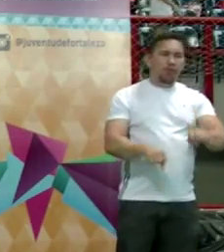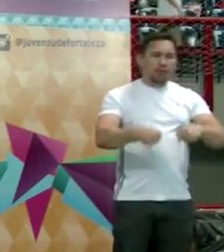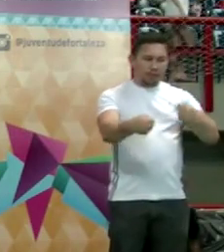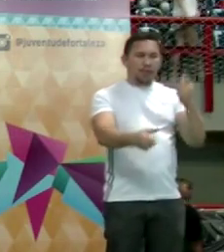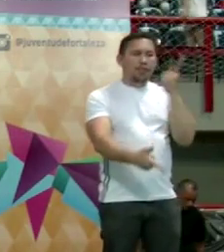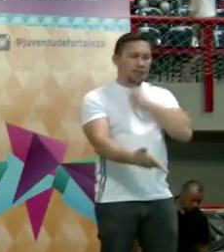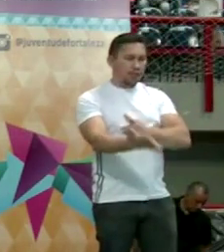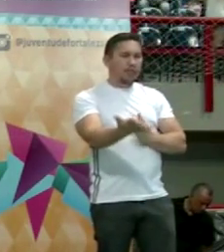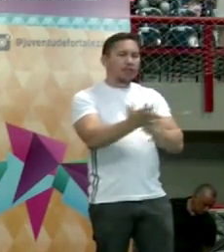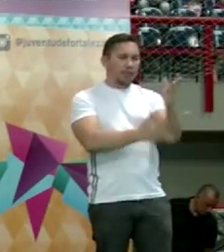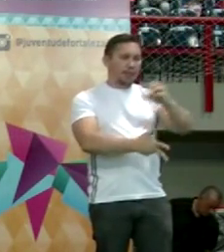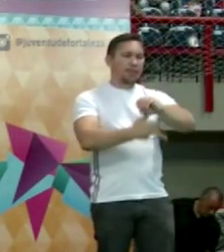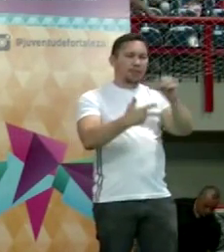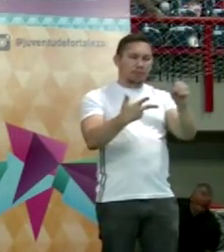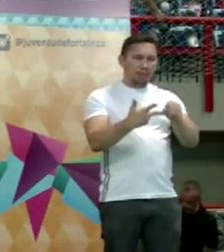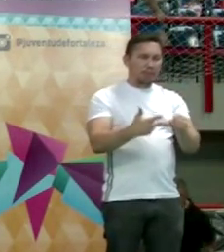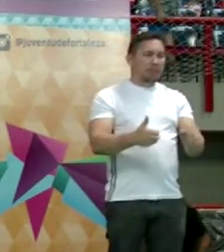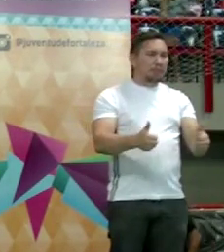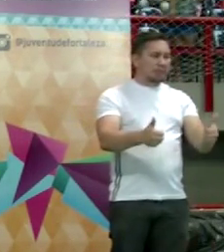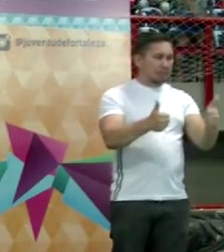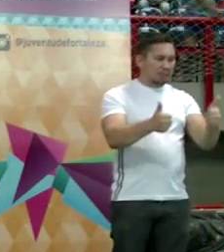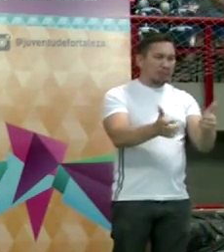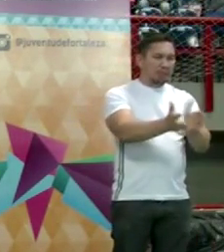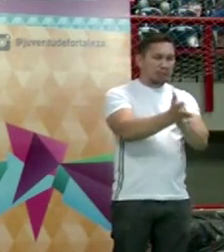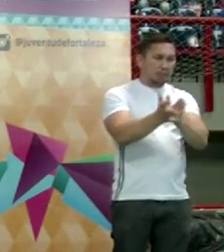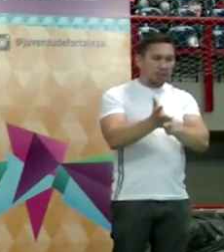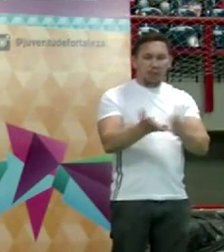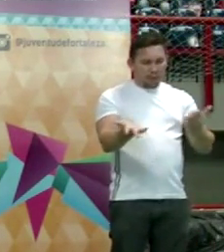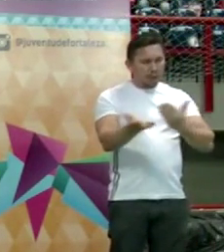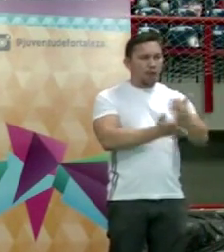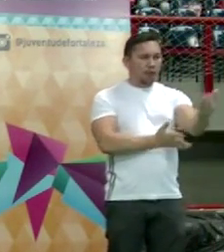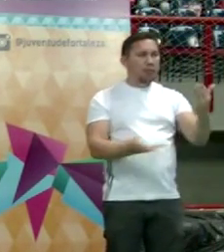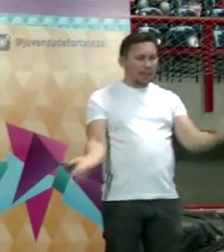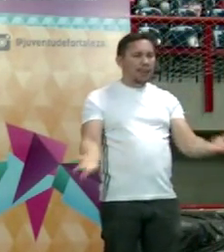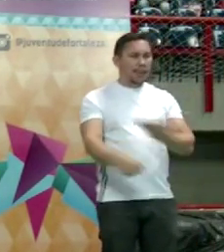passar. Então, vamos ao que interessa, né?